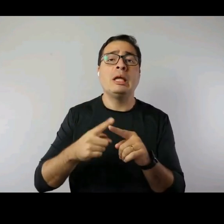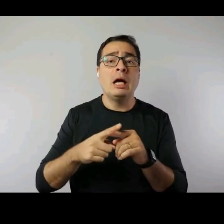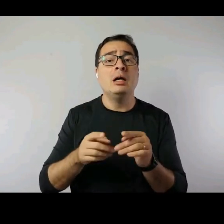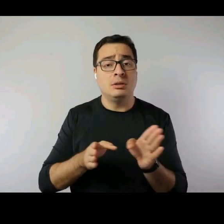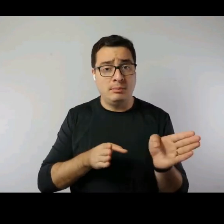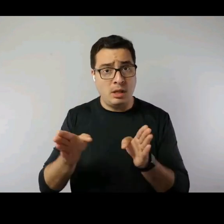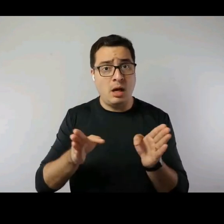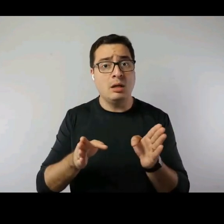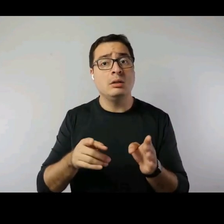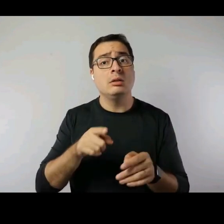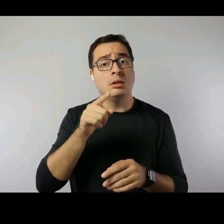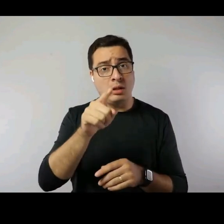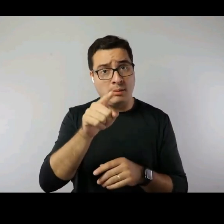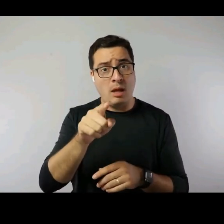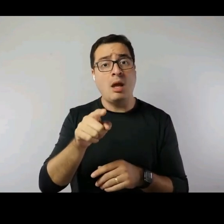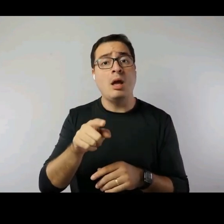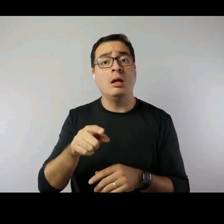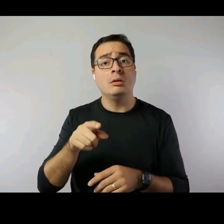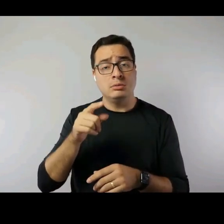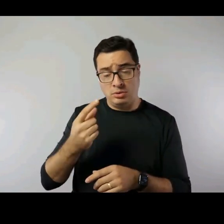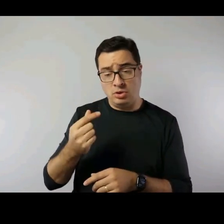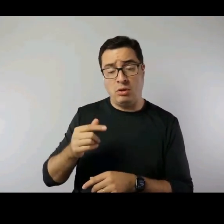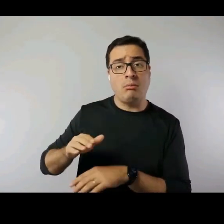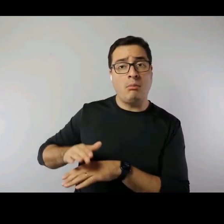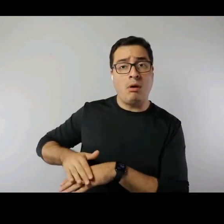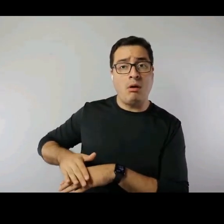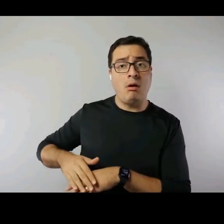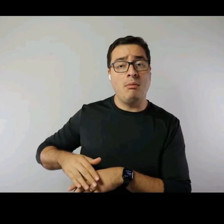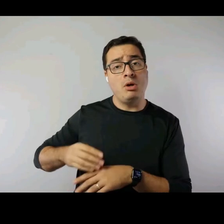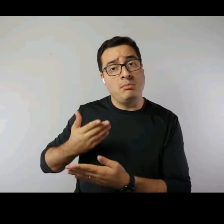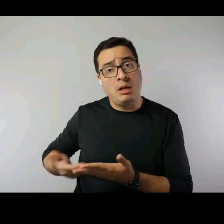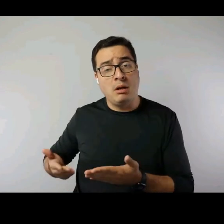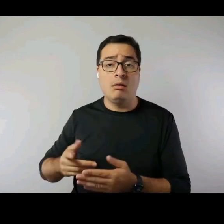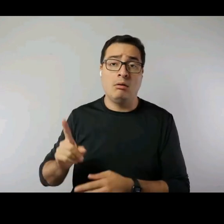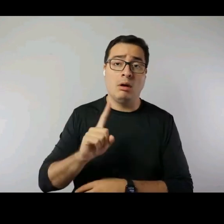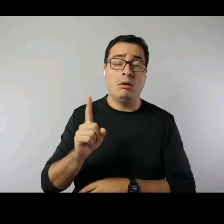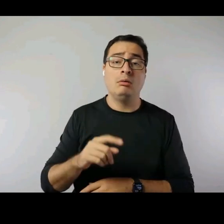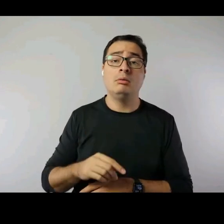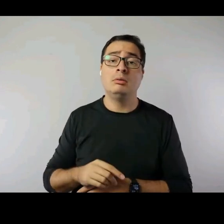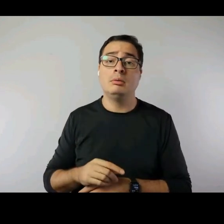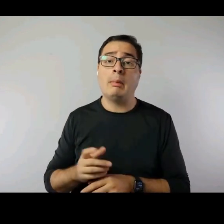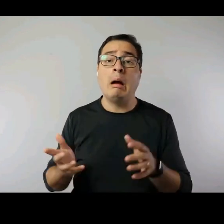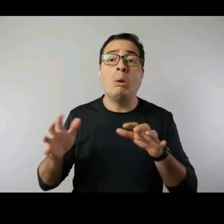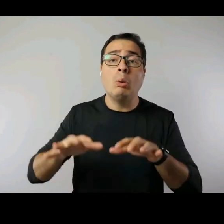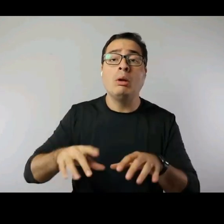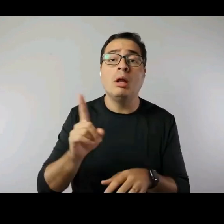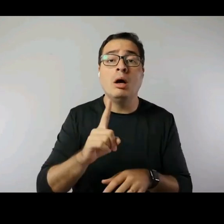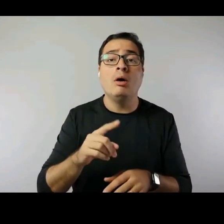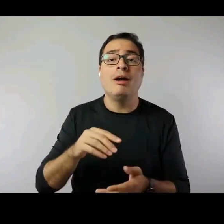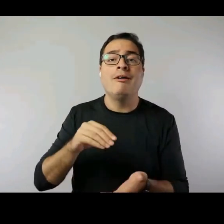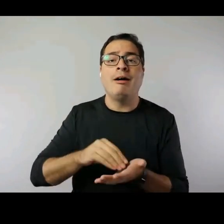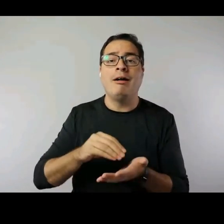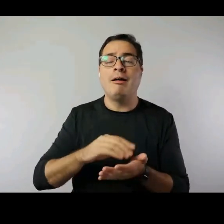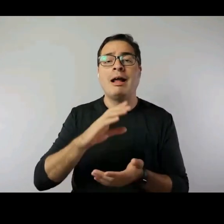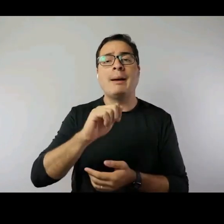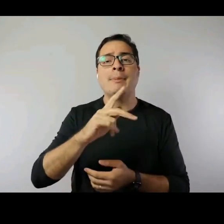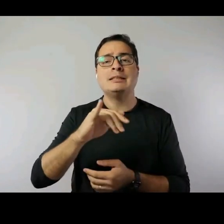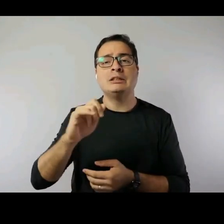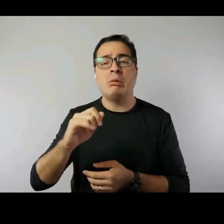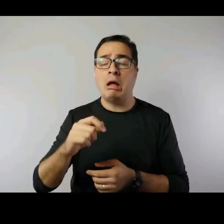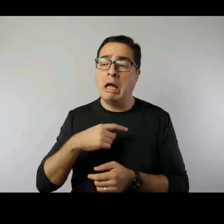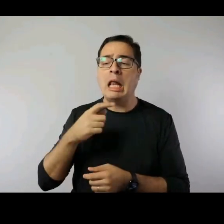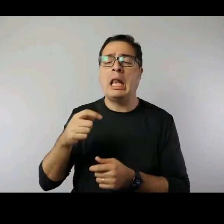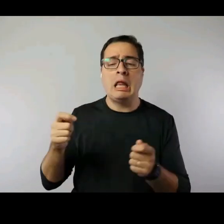o bolso de vocês nesse momento. E o que está por trás, por não incluir, é o capacitismo. É aquilo que eu comecei